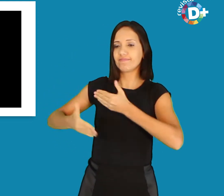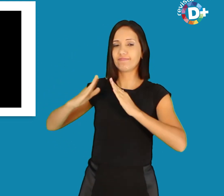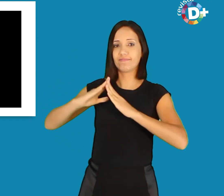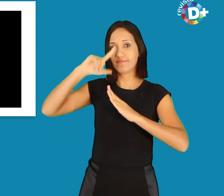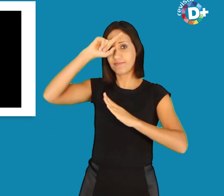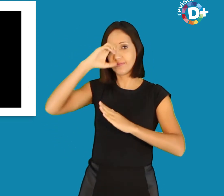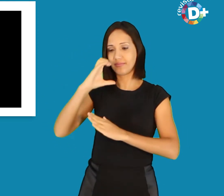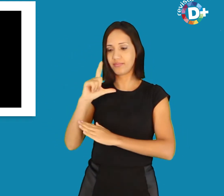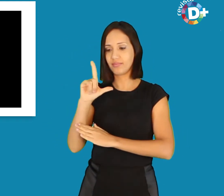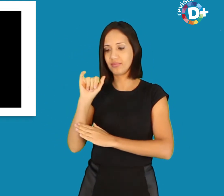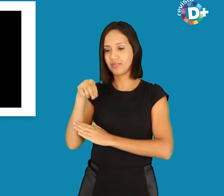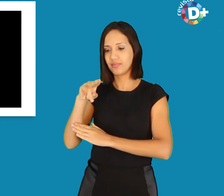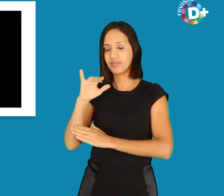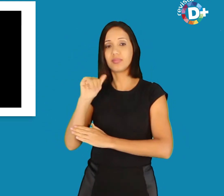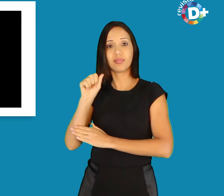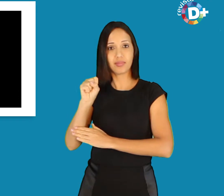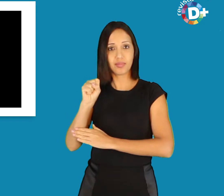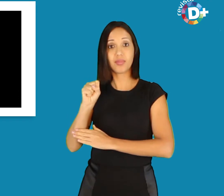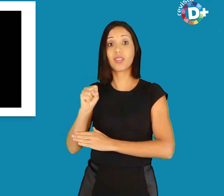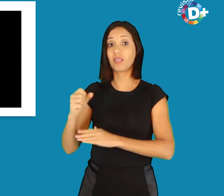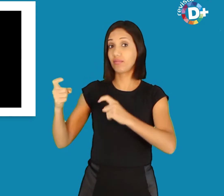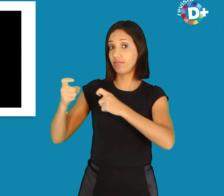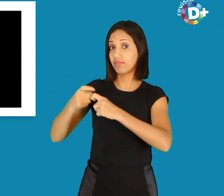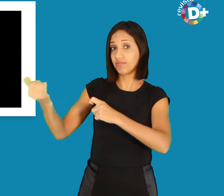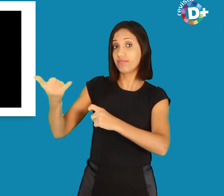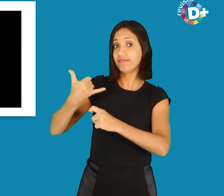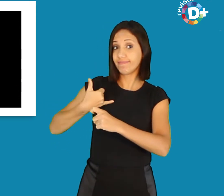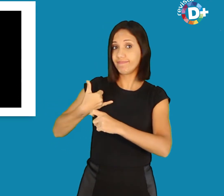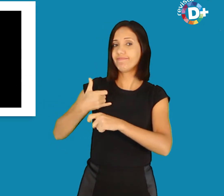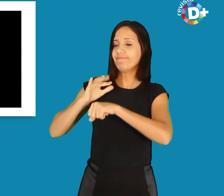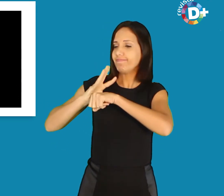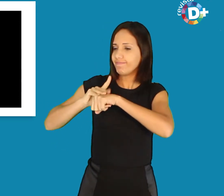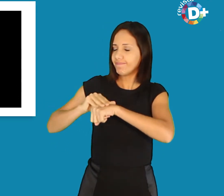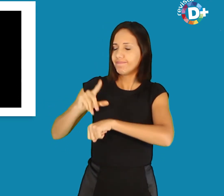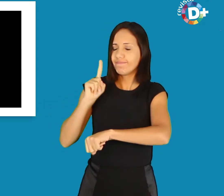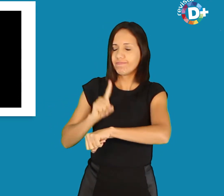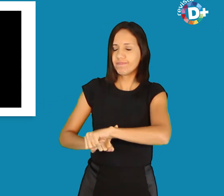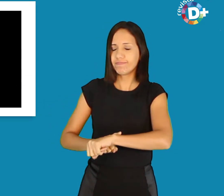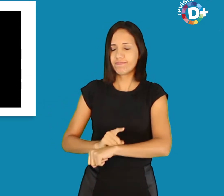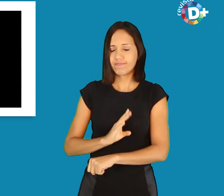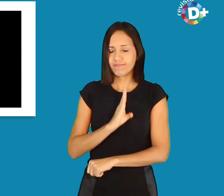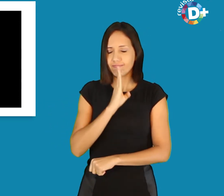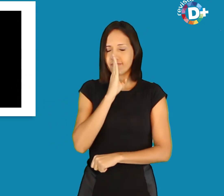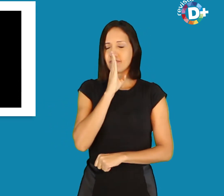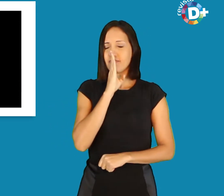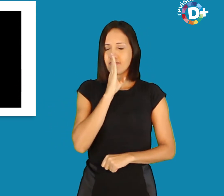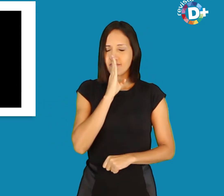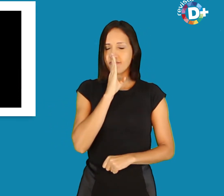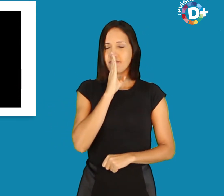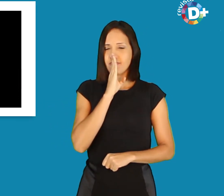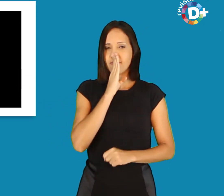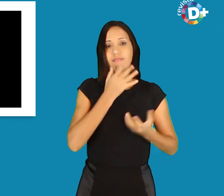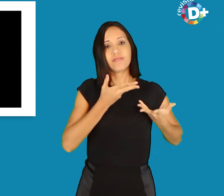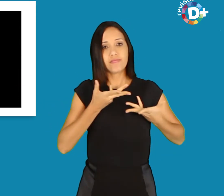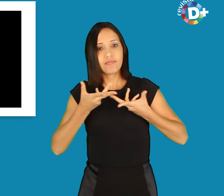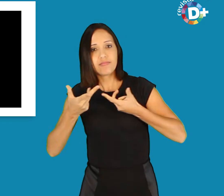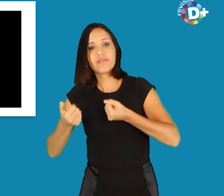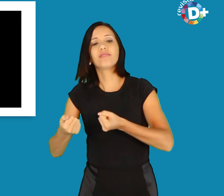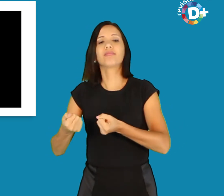hospital das clínicas e quando o médico me disse o que eu tinha foi um momento muito silencioso ele me convidou a